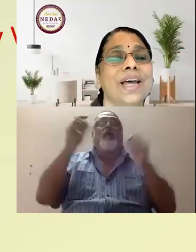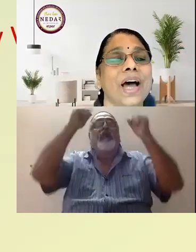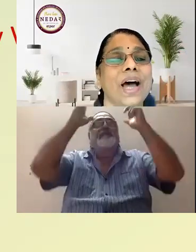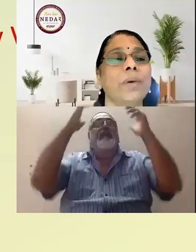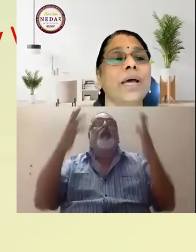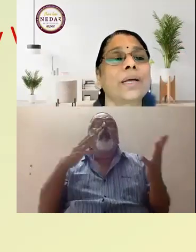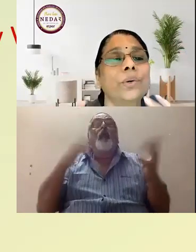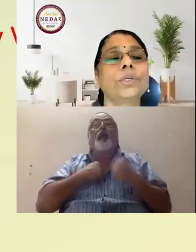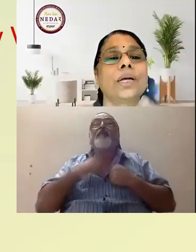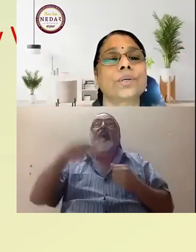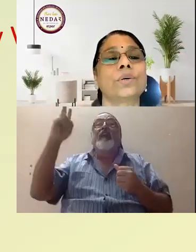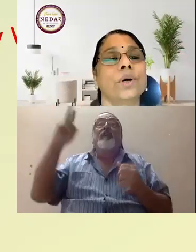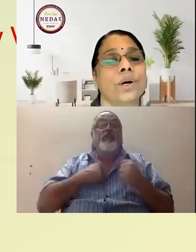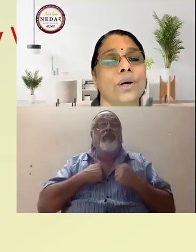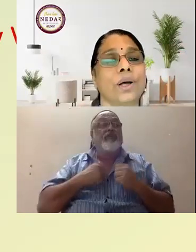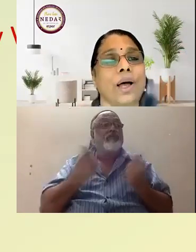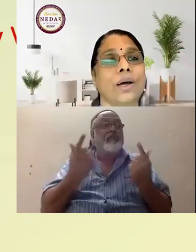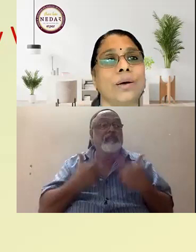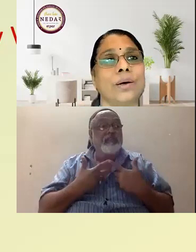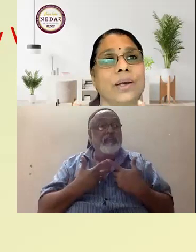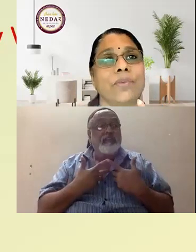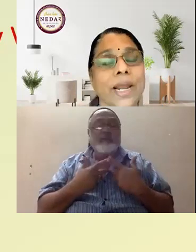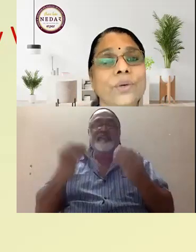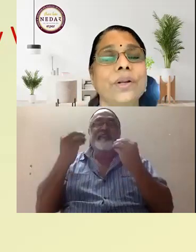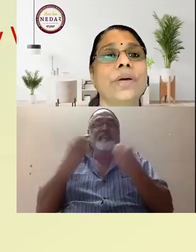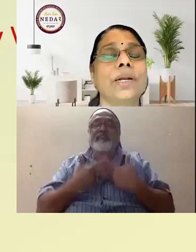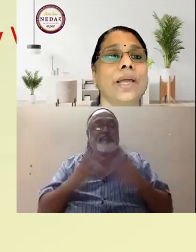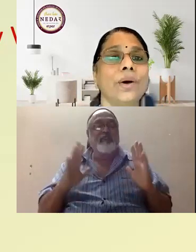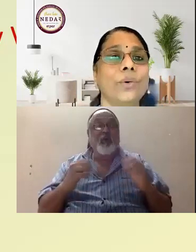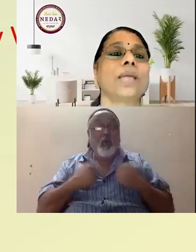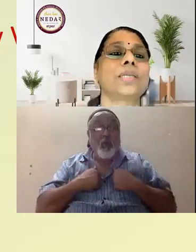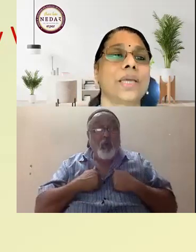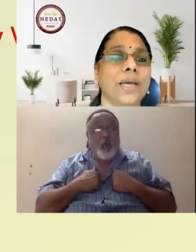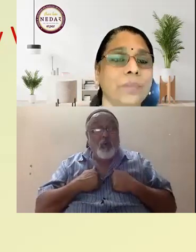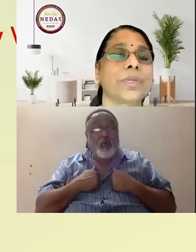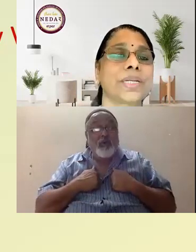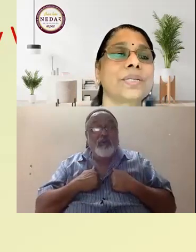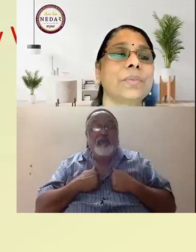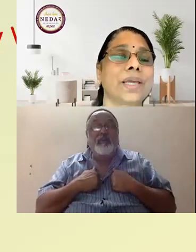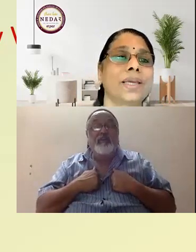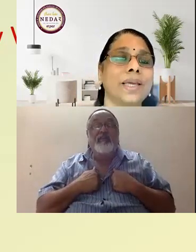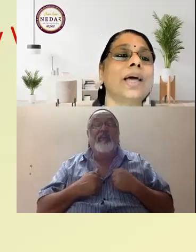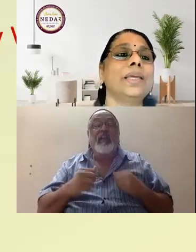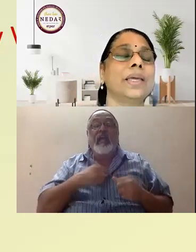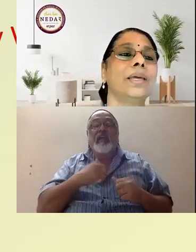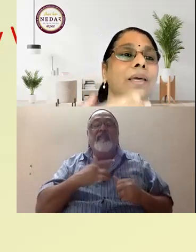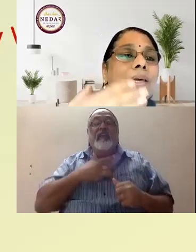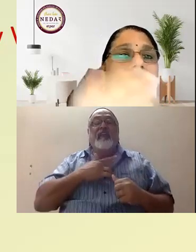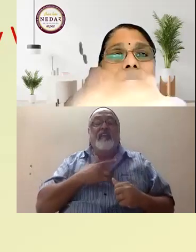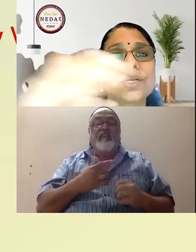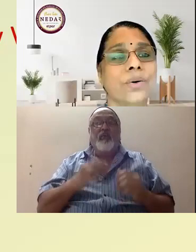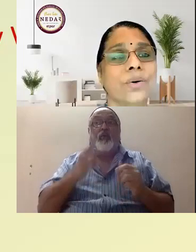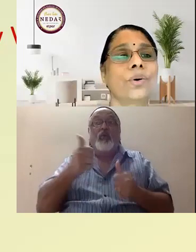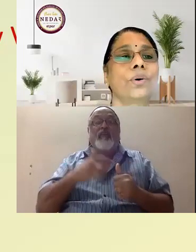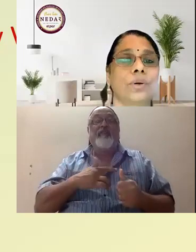लिए। हमारे खुद का जो वैल्यू ड्रिवन एक होना चाहिए हर बिजनेस में कि क्या ये